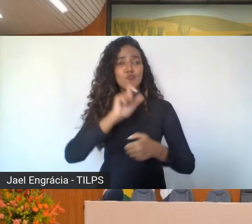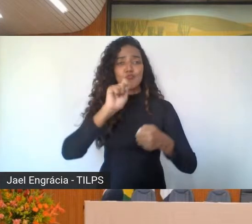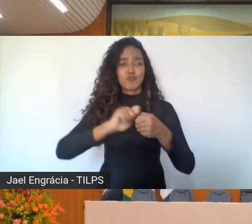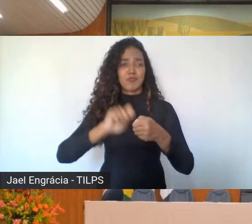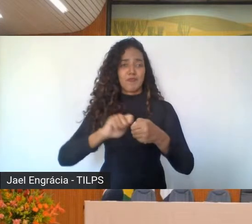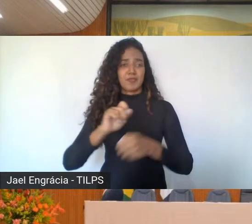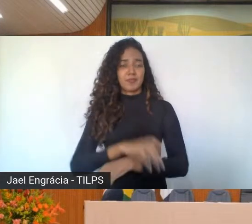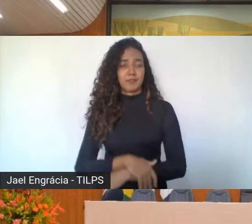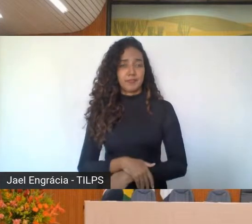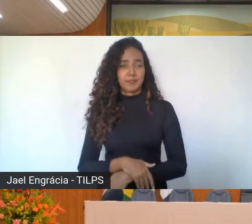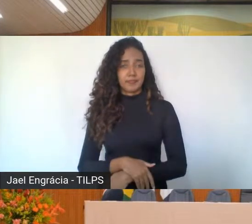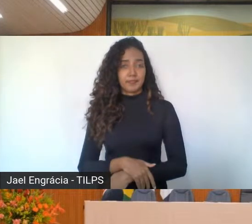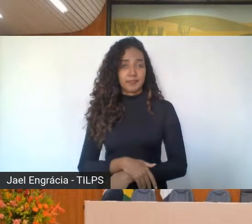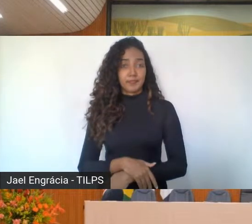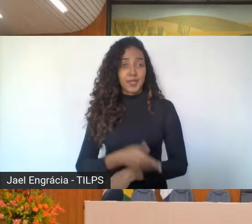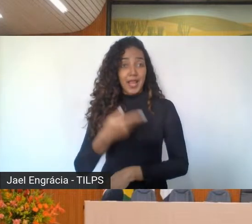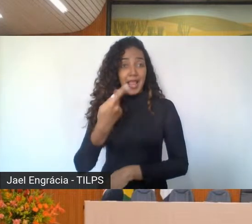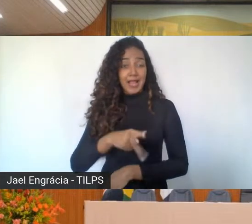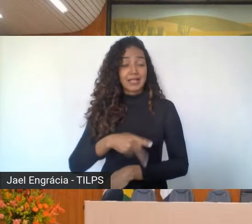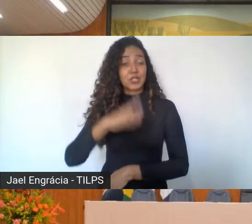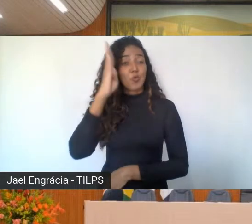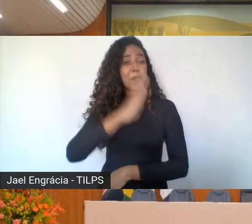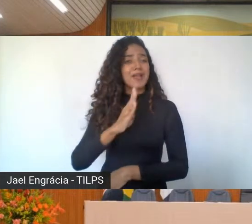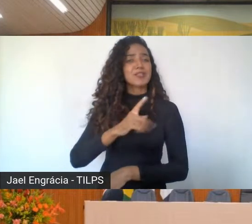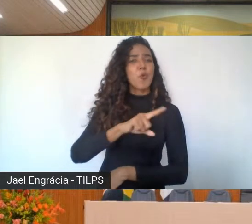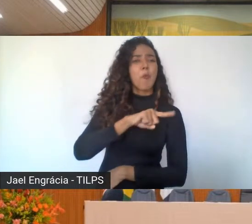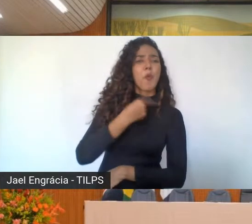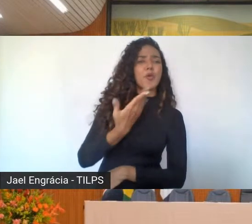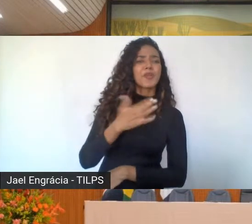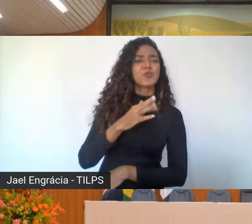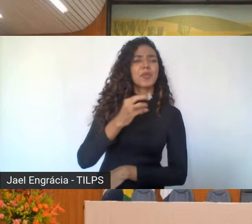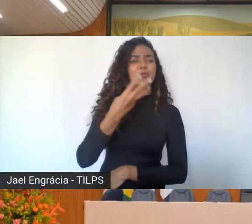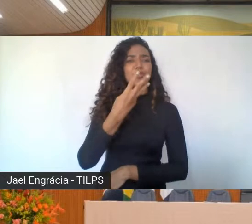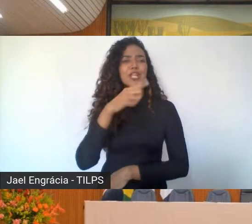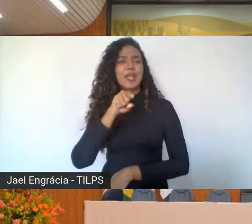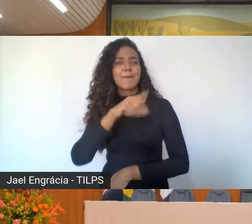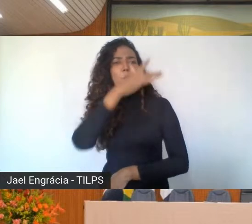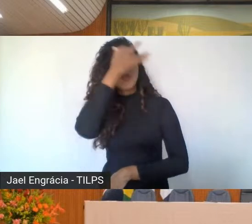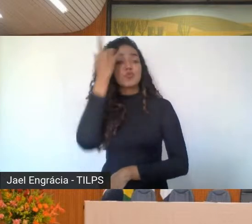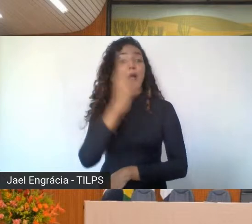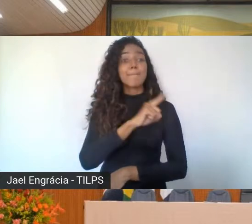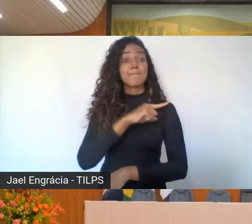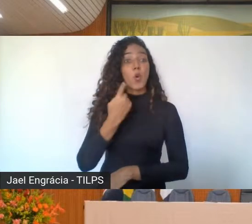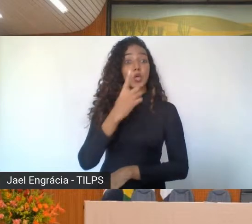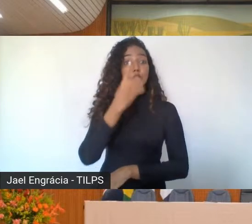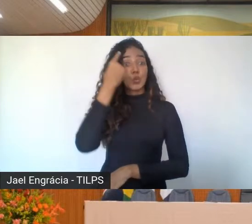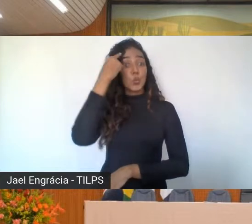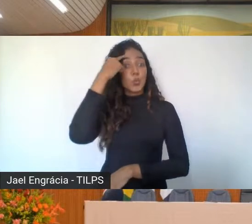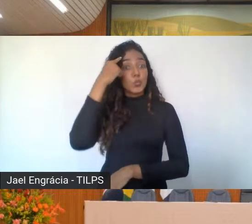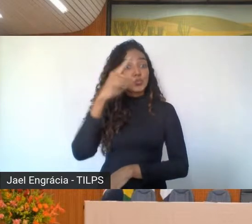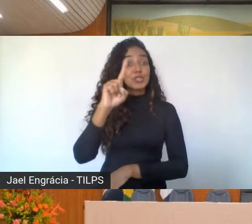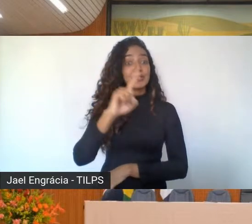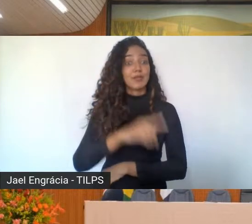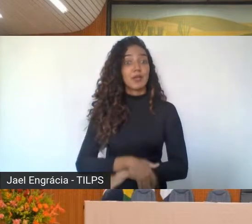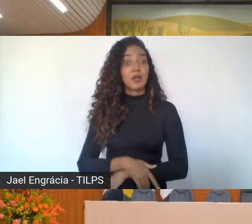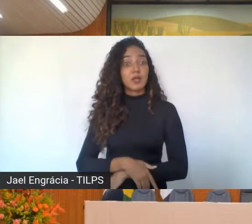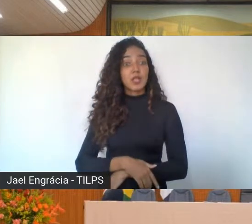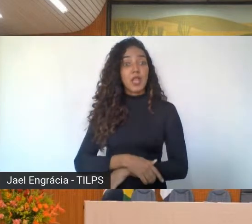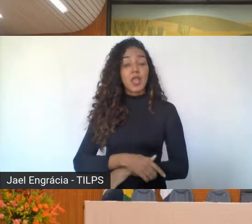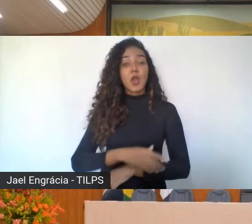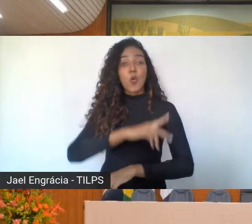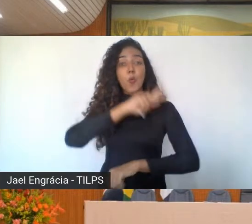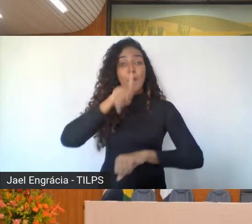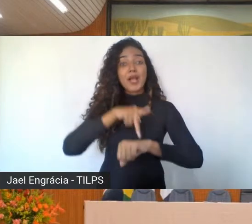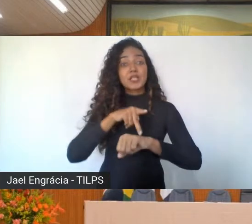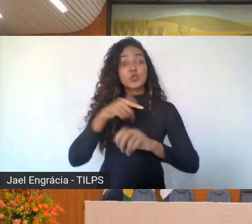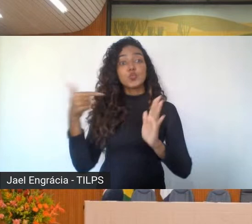quanto que no Brasil morrem cerca de 3 mil pessoas por dia, o segundo que mais morre são os Estados